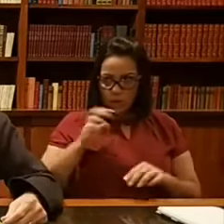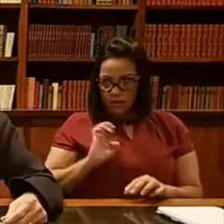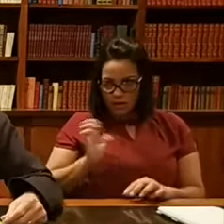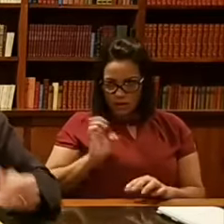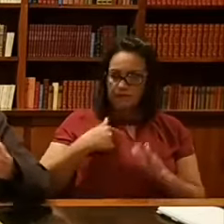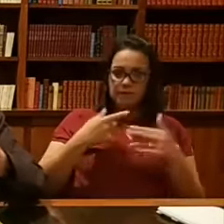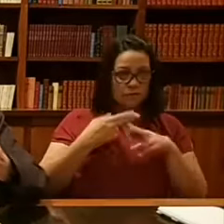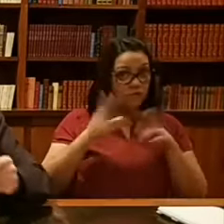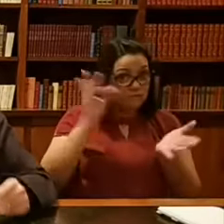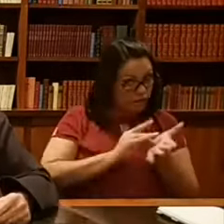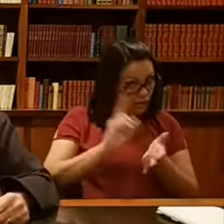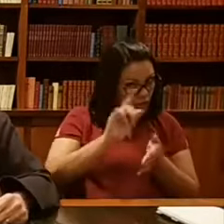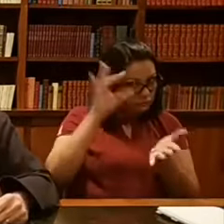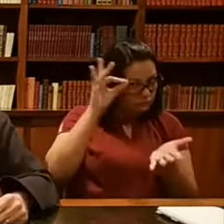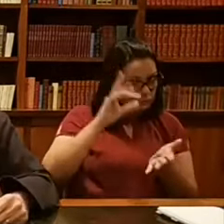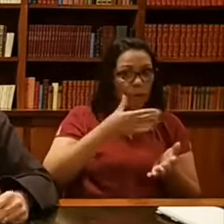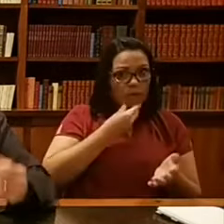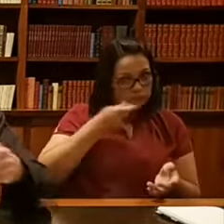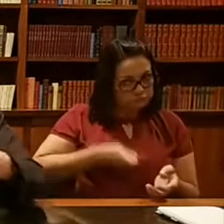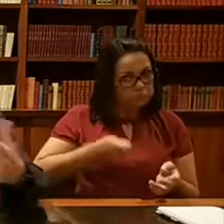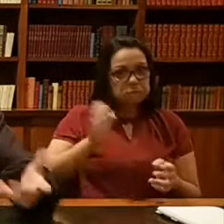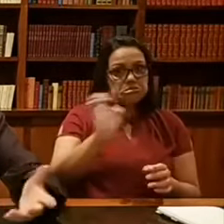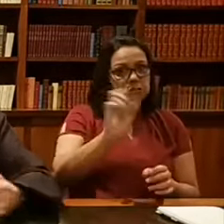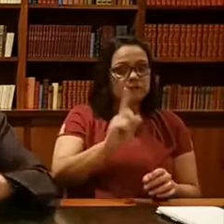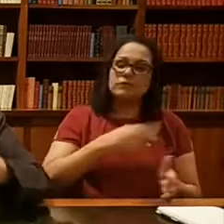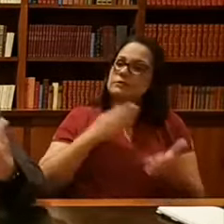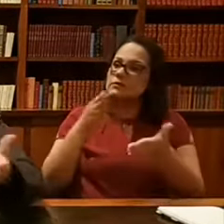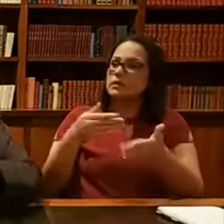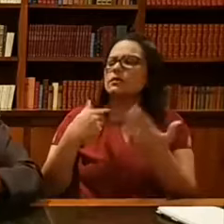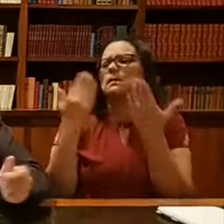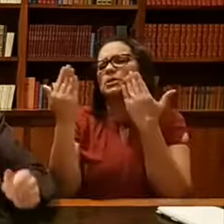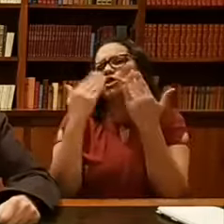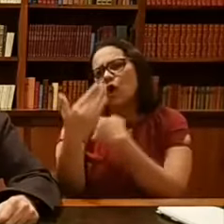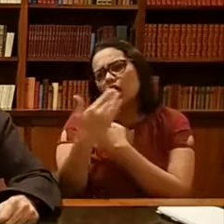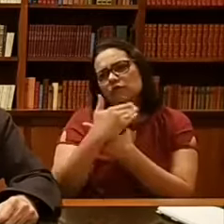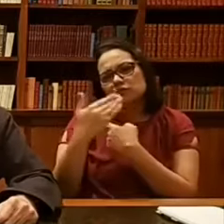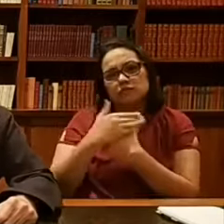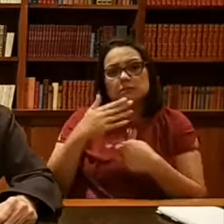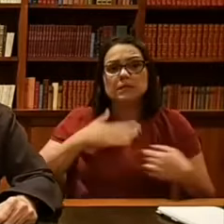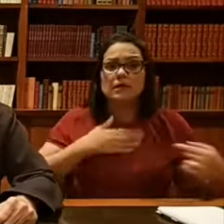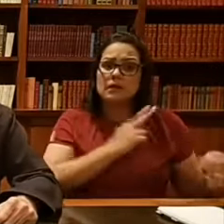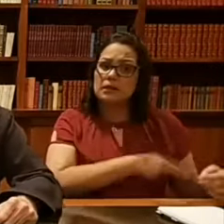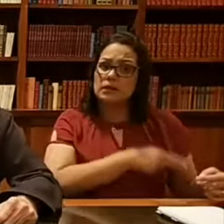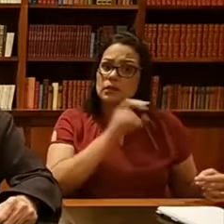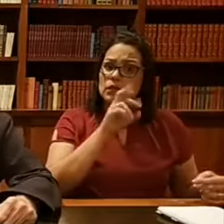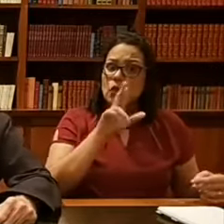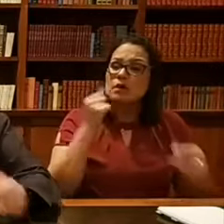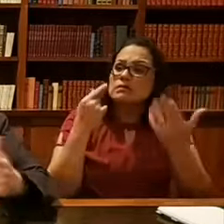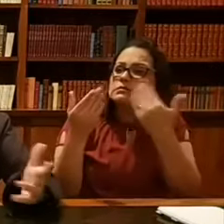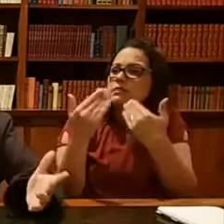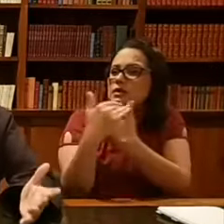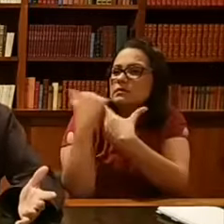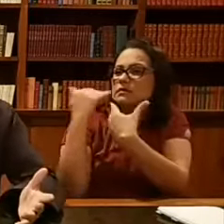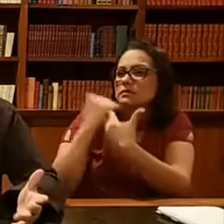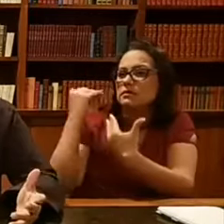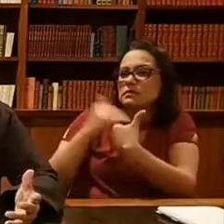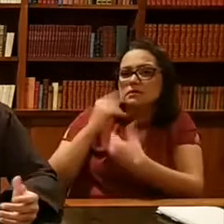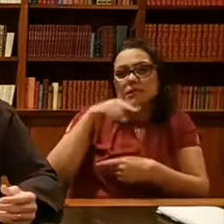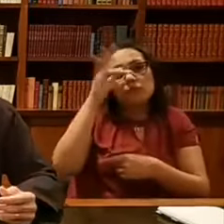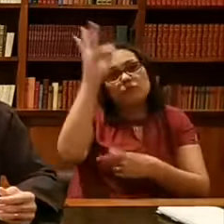sessões, como ele é psicóloga, né? Para ver se conseguia algum furo para que depois alguém a